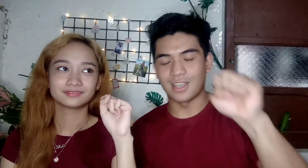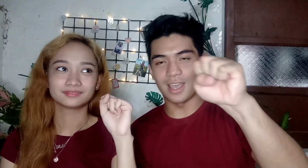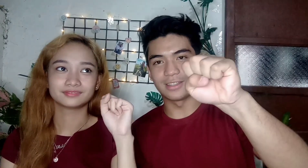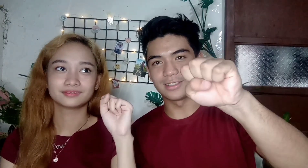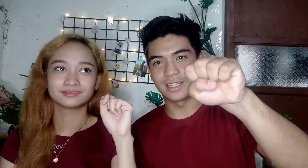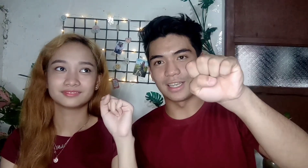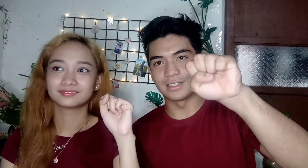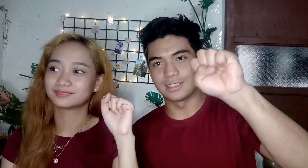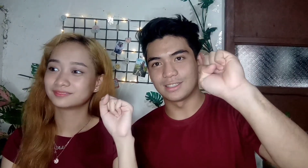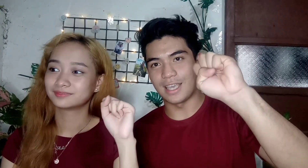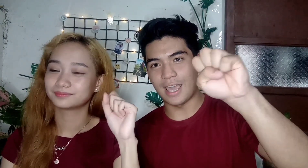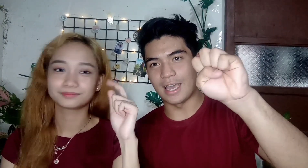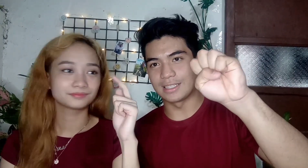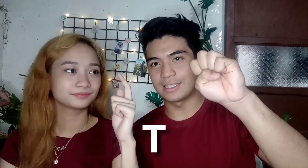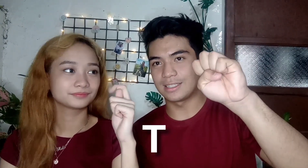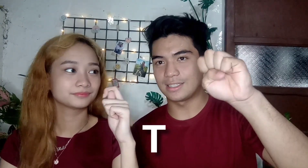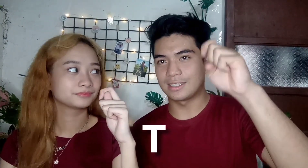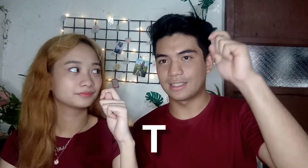Ayan, guys. S.